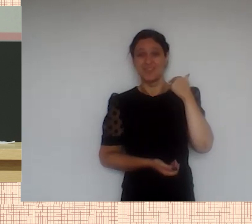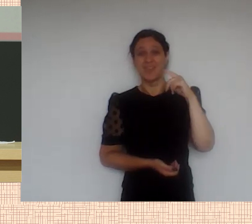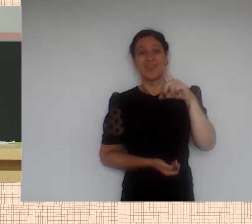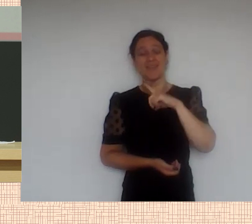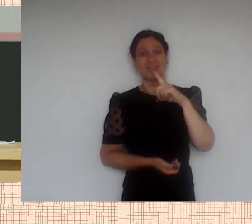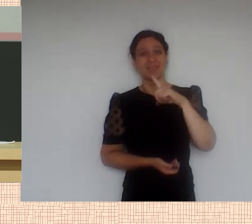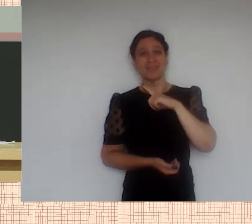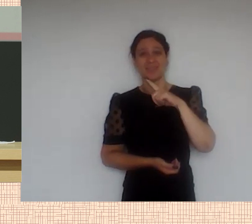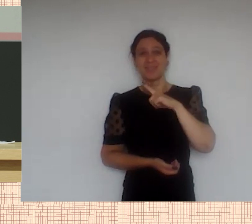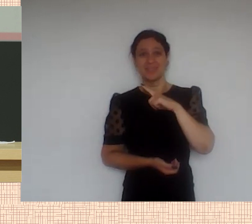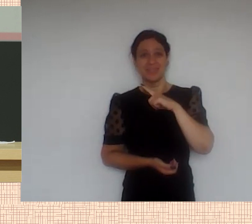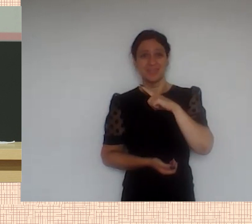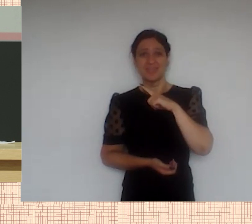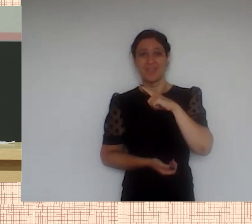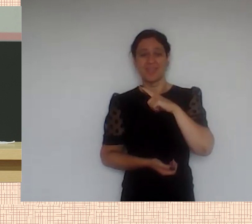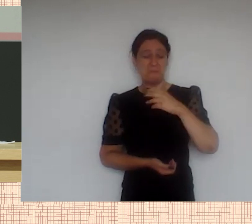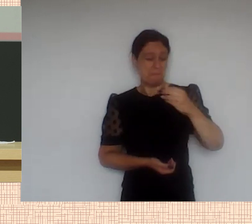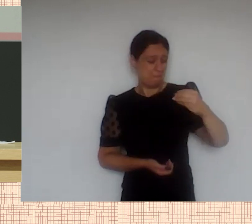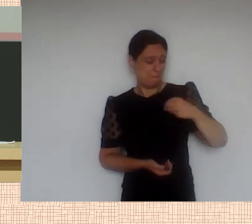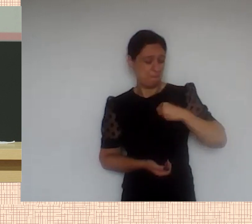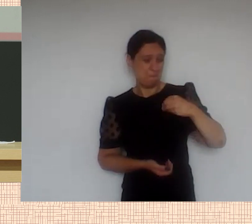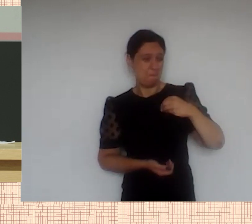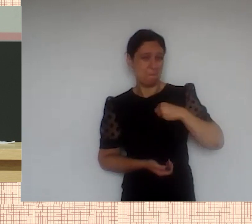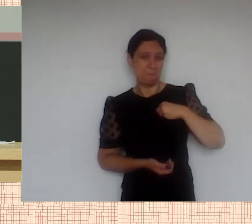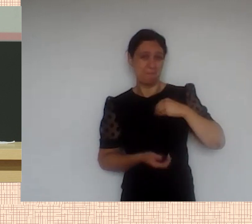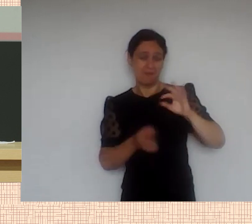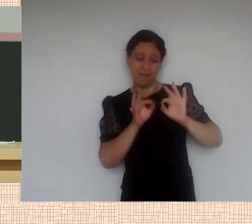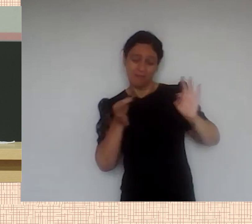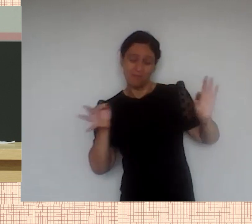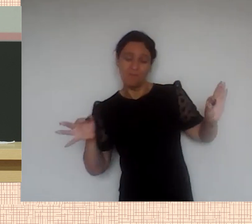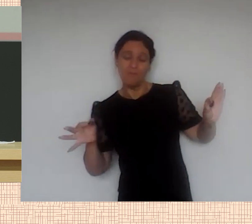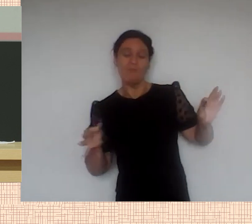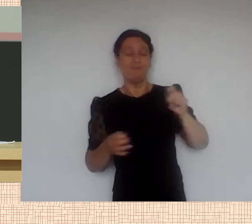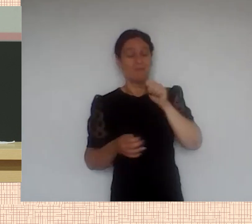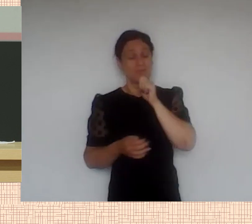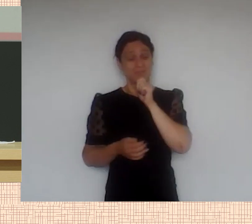os prejuízos da desconexão com Deus.